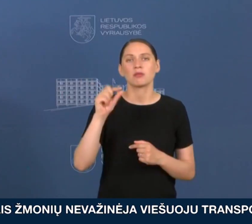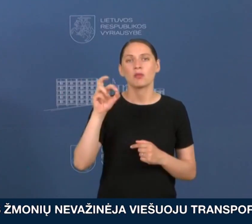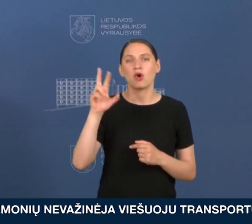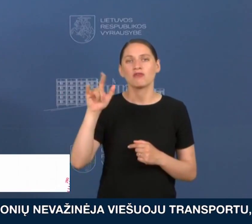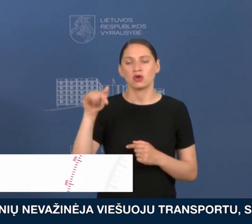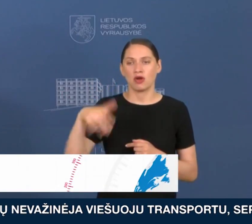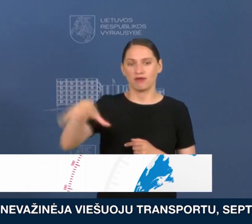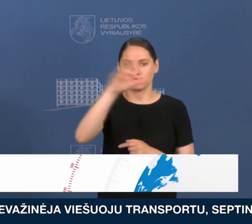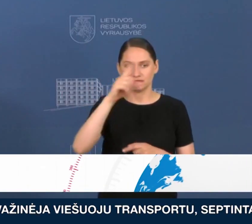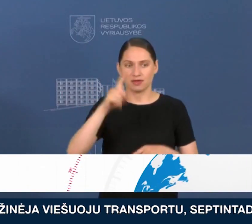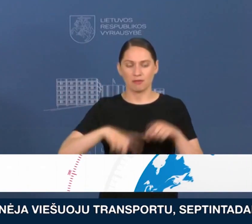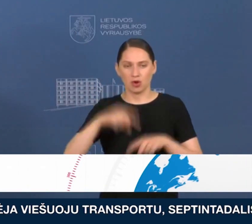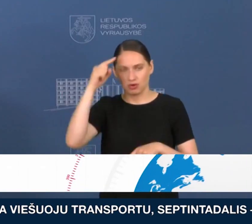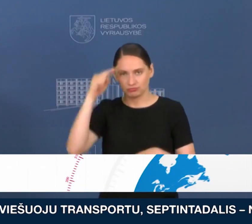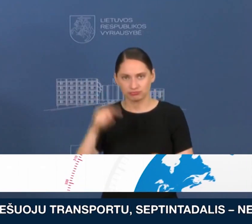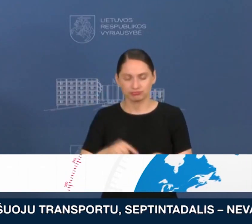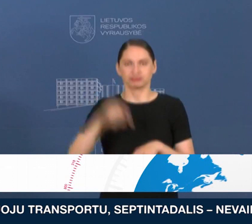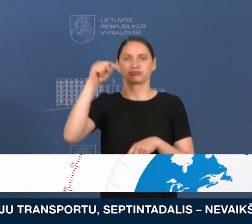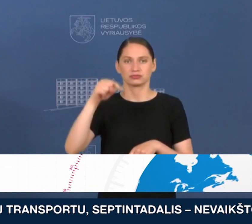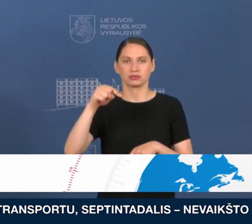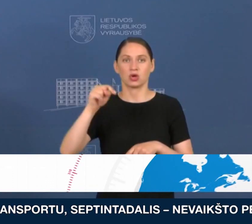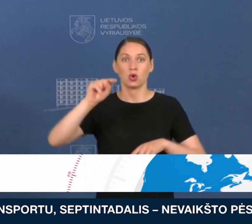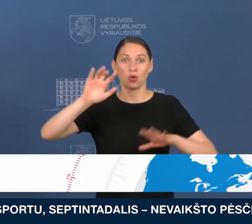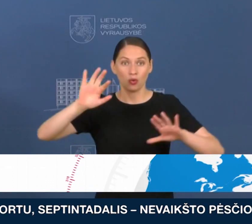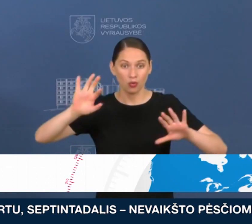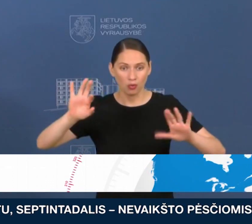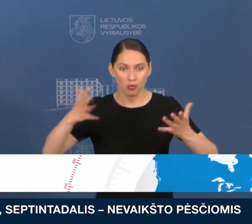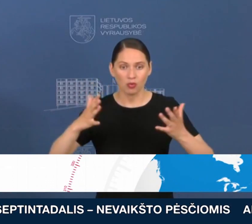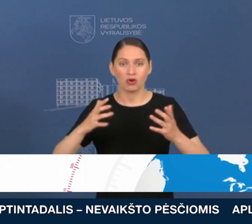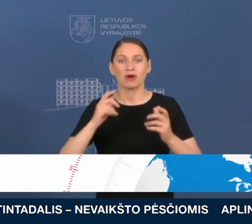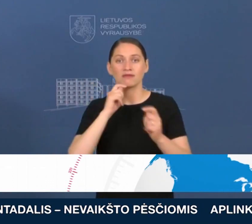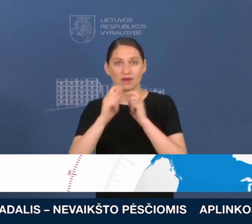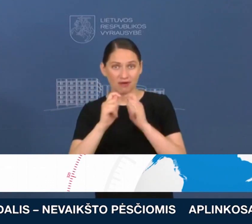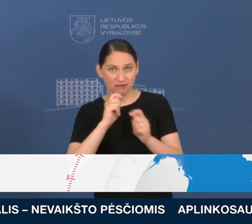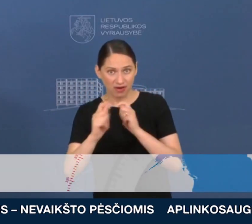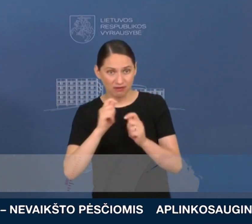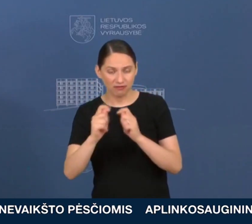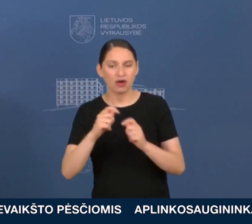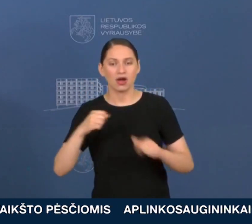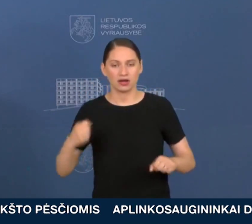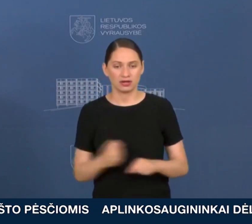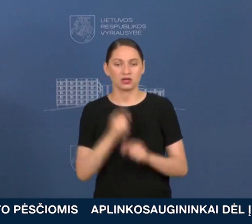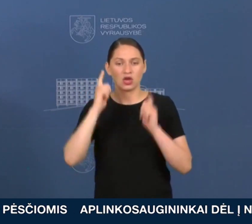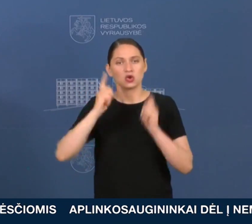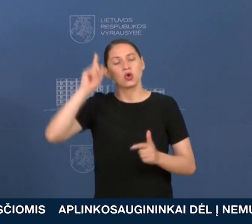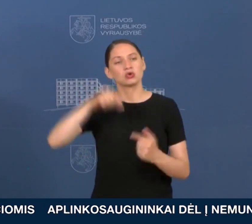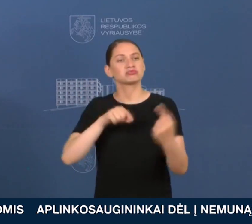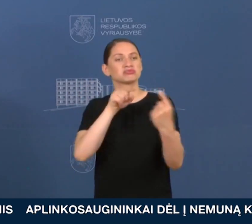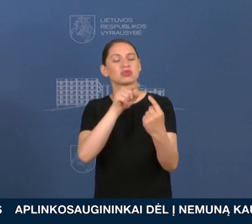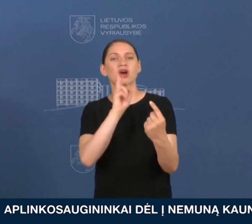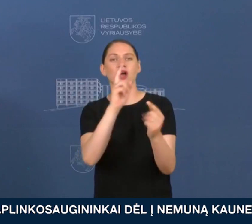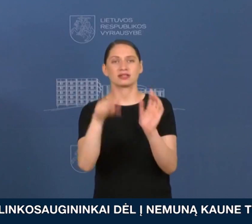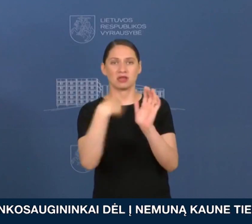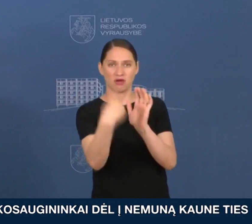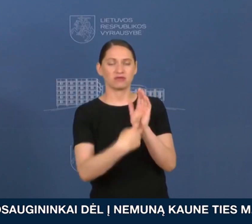yra pamoka, kad kalbantis su pašnekovais reikia būti tikriems, su kuo yra kalbama, ypatingai